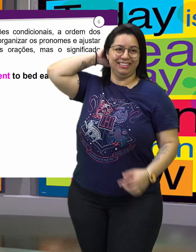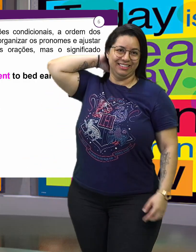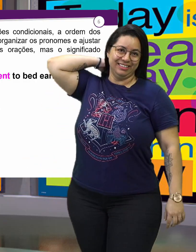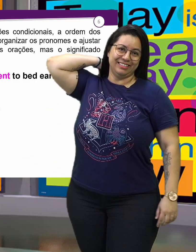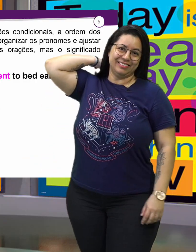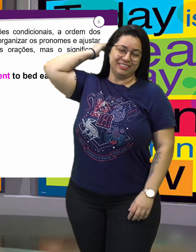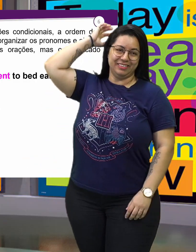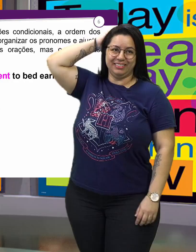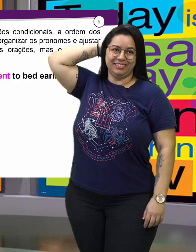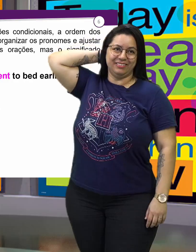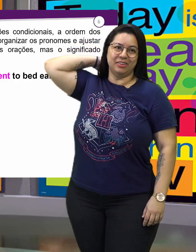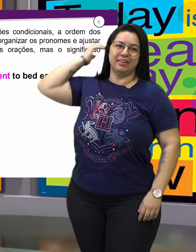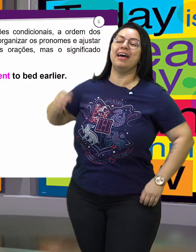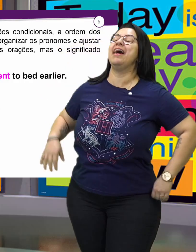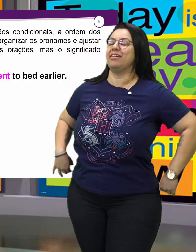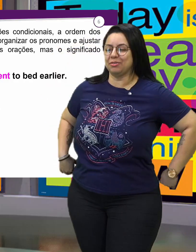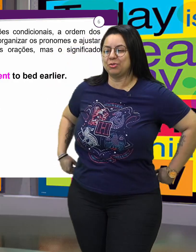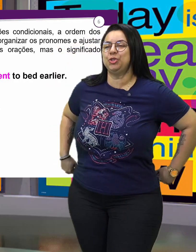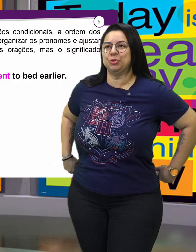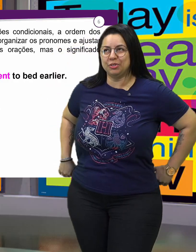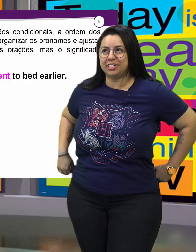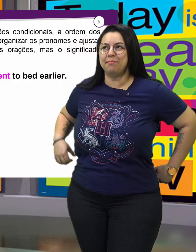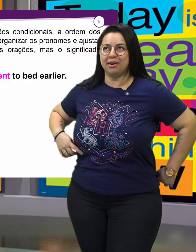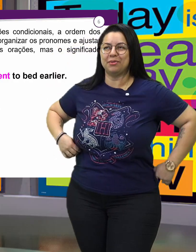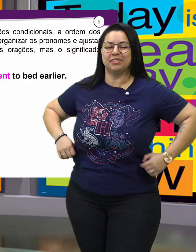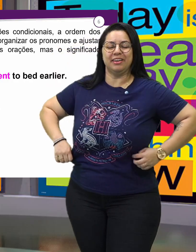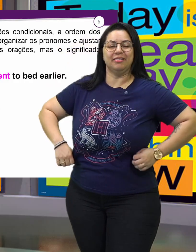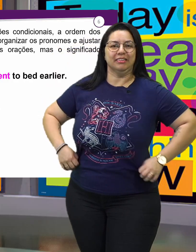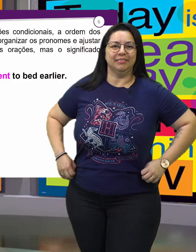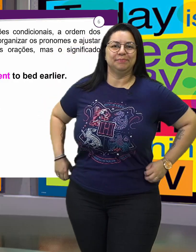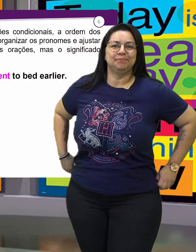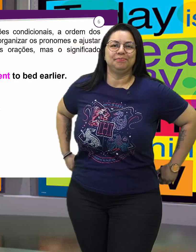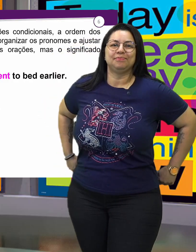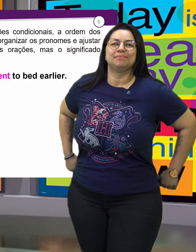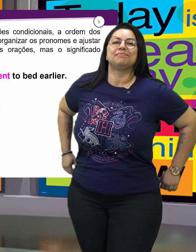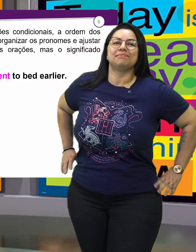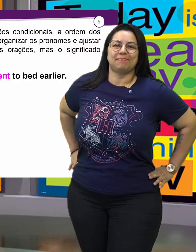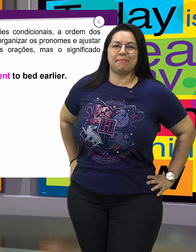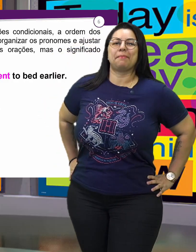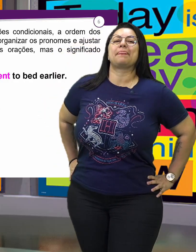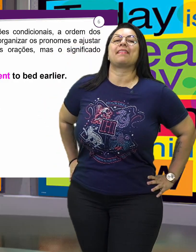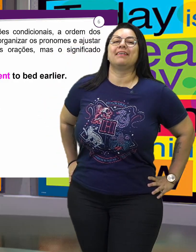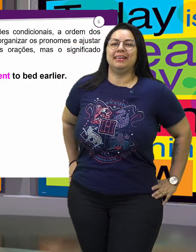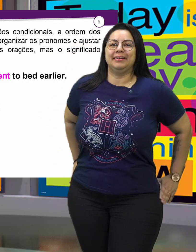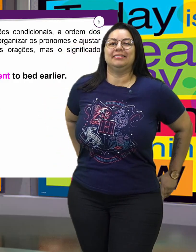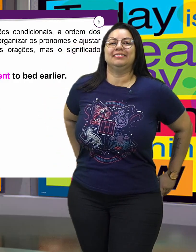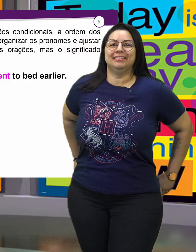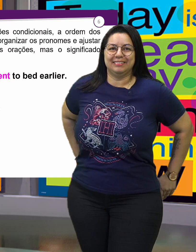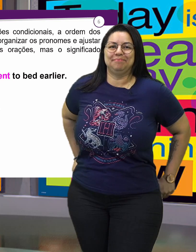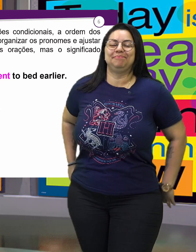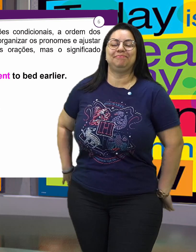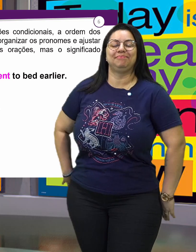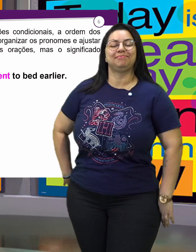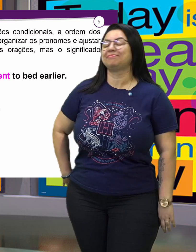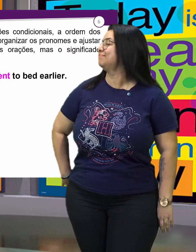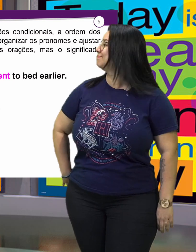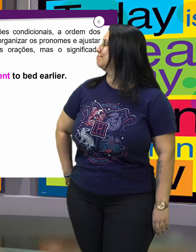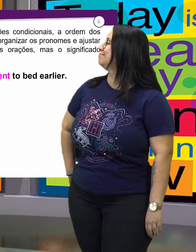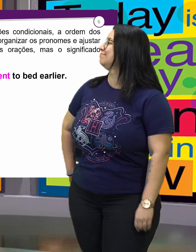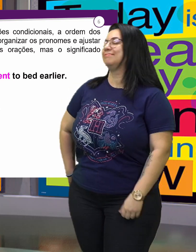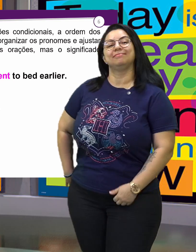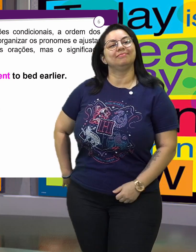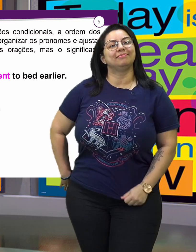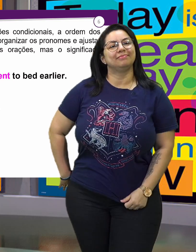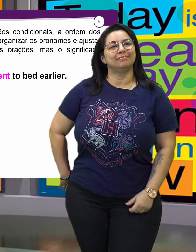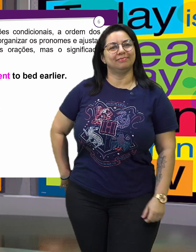com should, você vai dar muito conselho utilizando com should. Porque o should é o verbo modal do conselho de fato ali. Aí a gente tem aqui